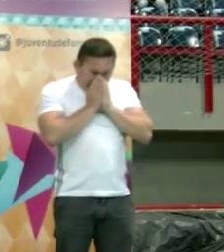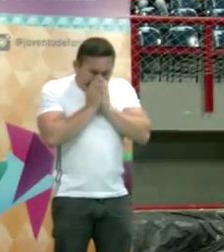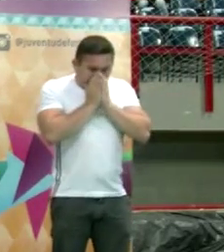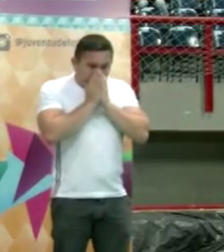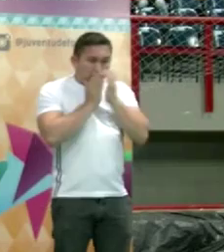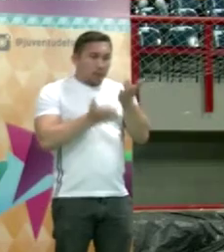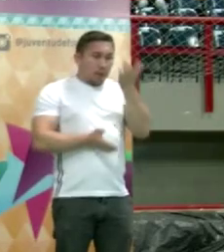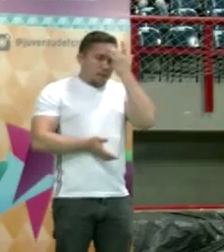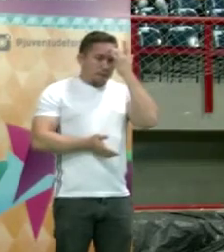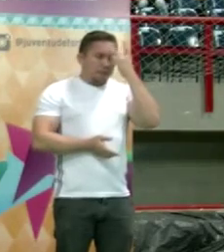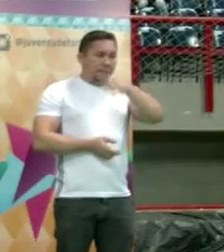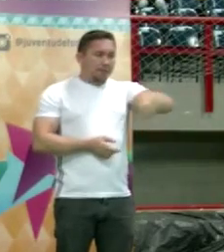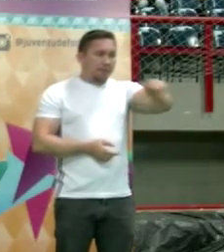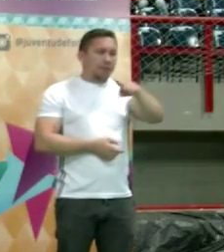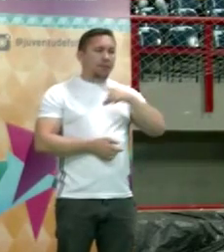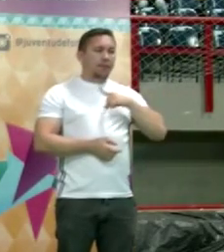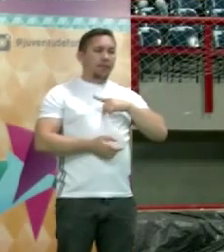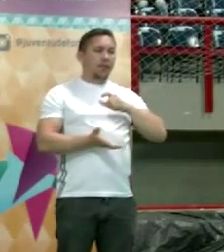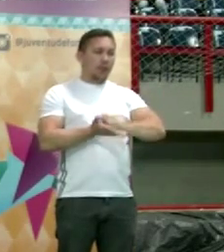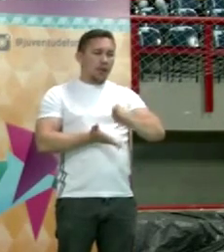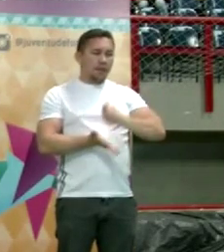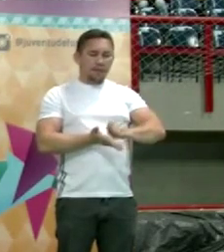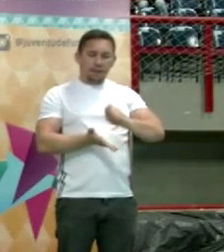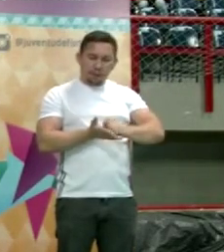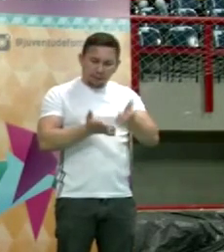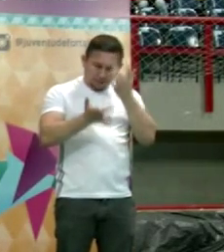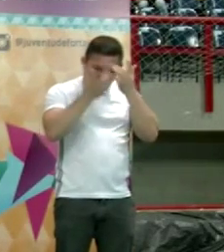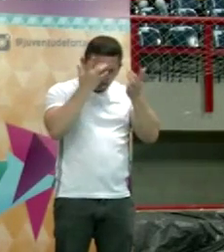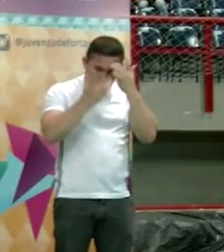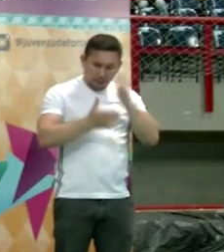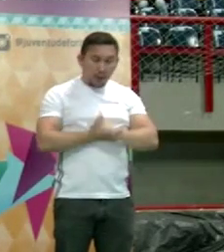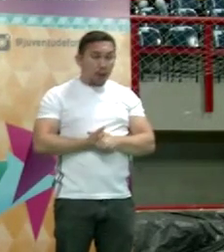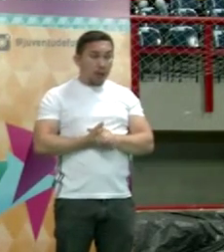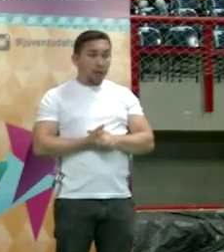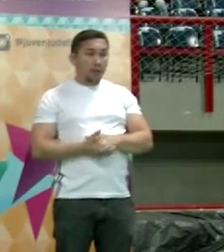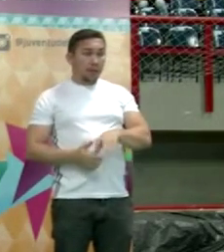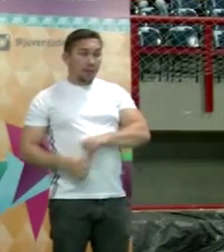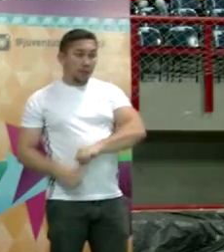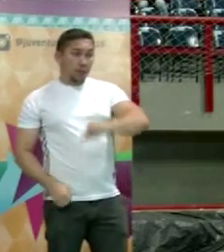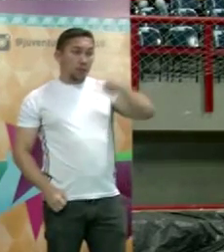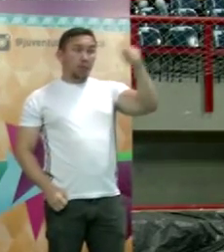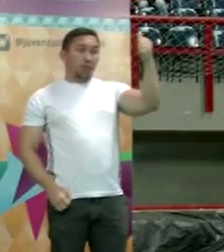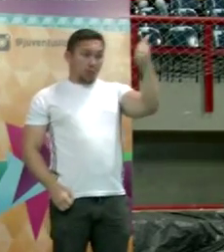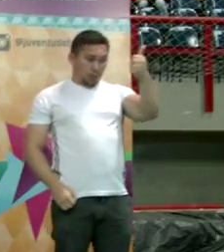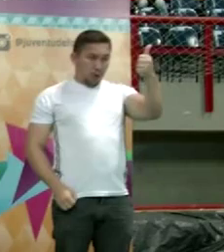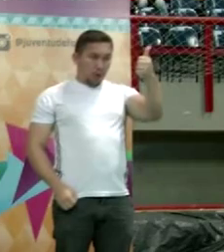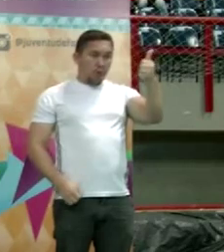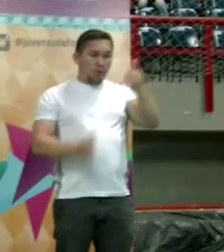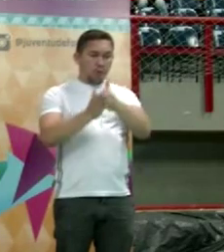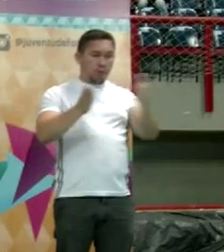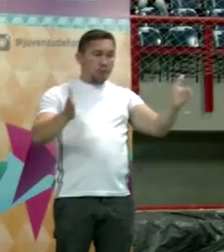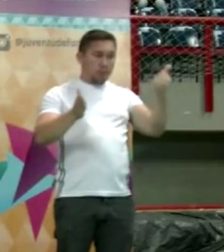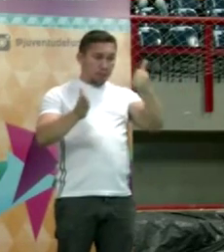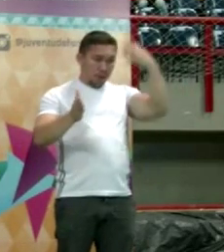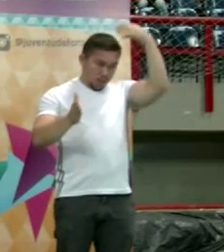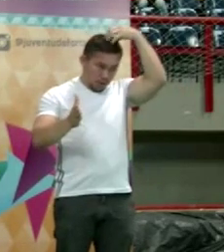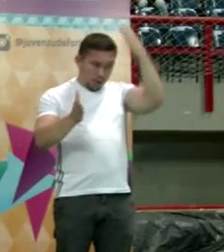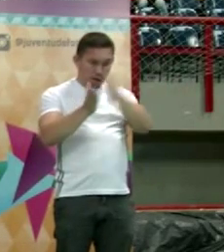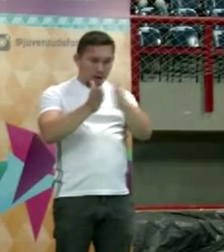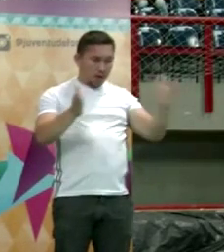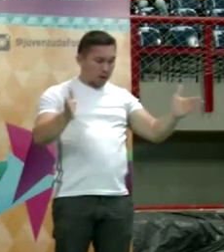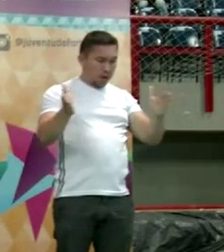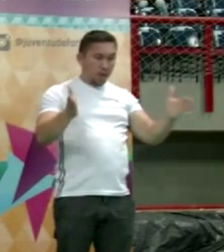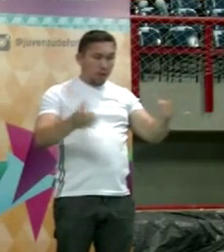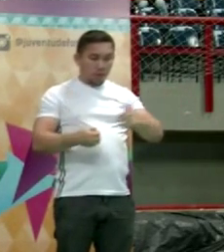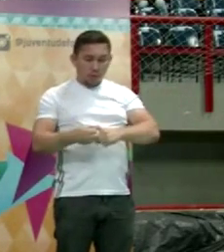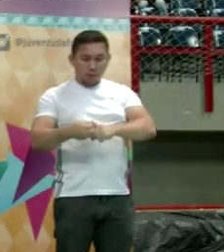isto, fixe isto, anote, grave. O primeiro reinado começa com